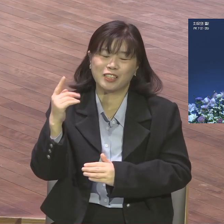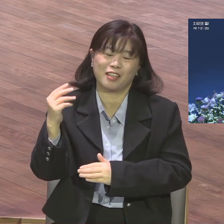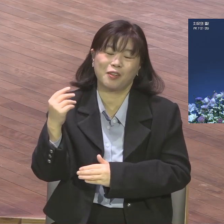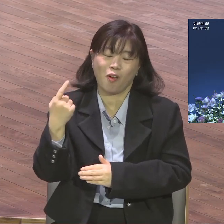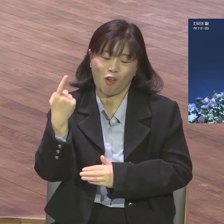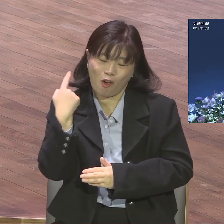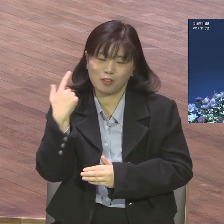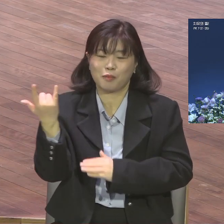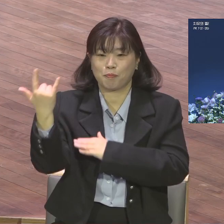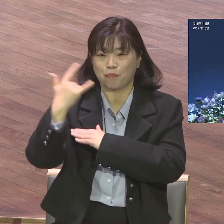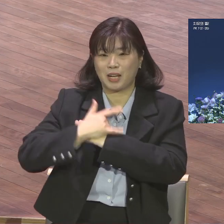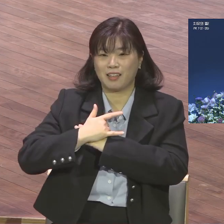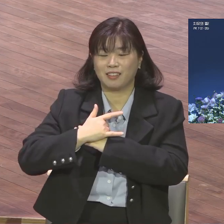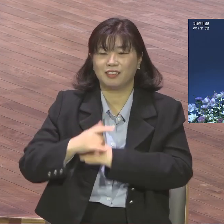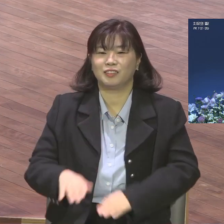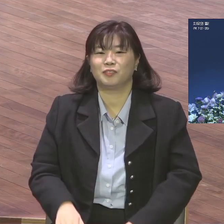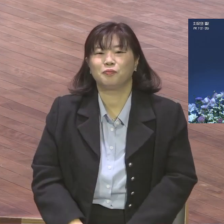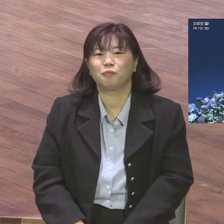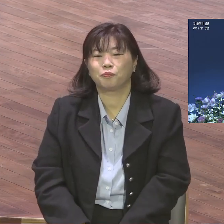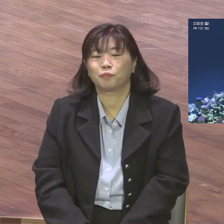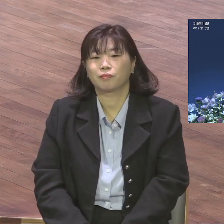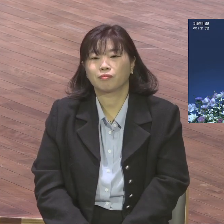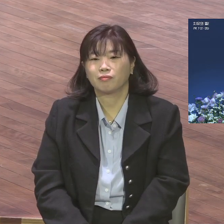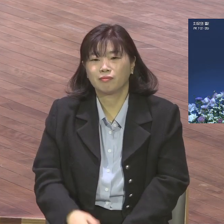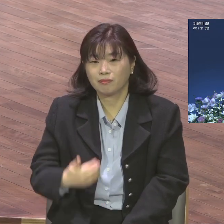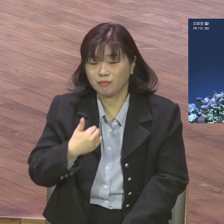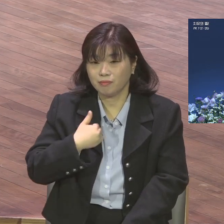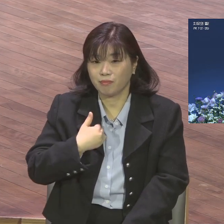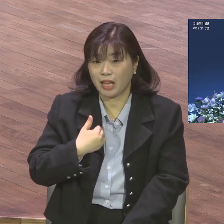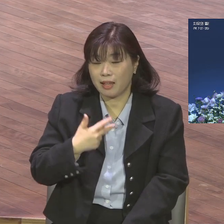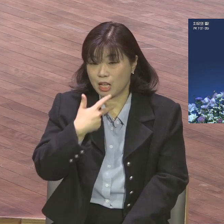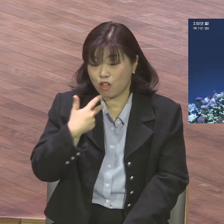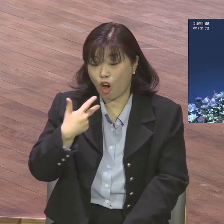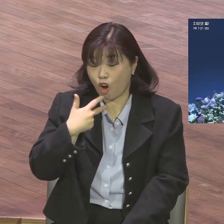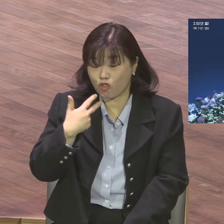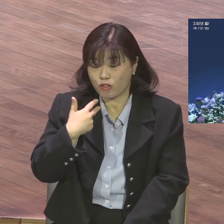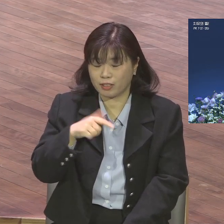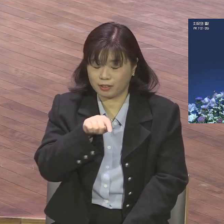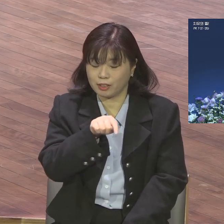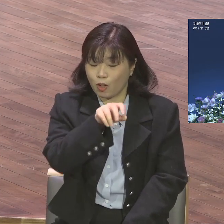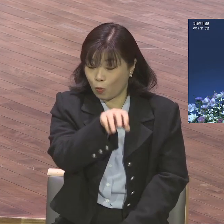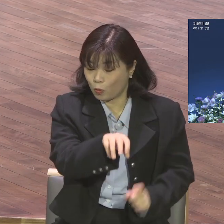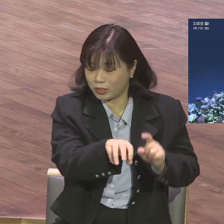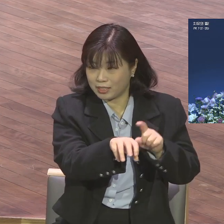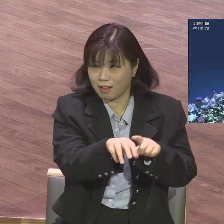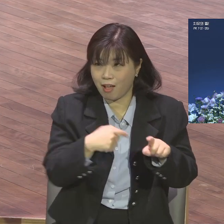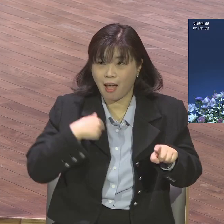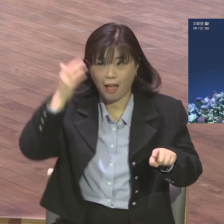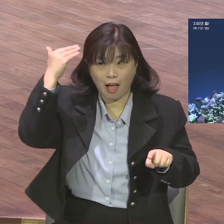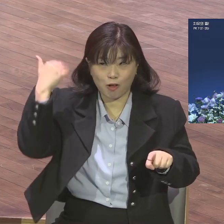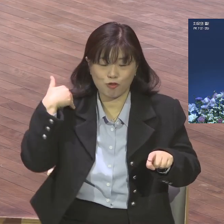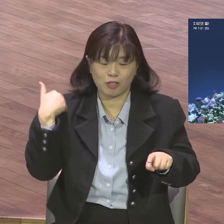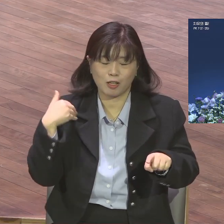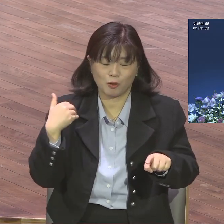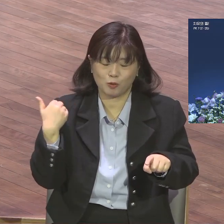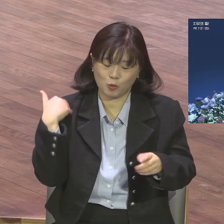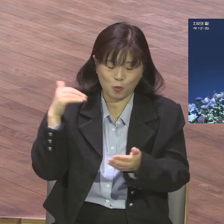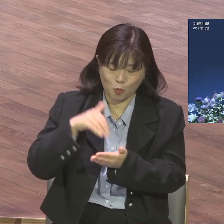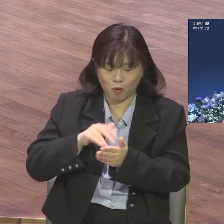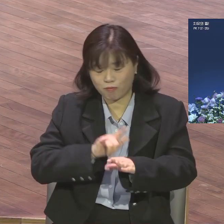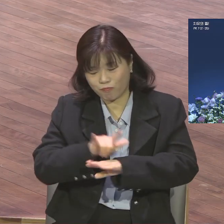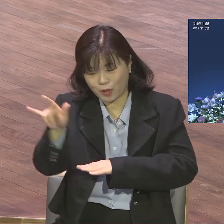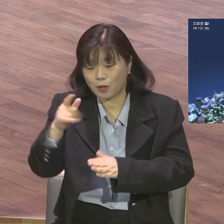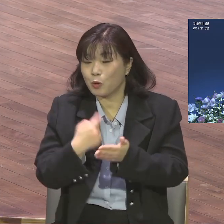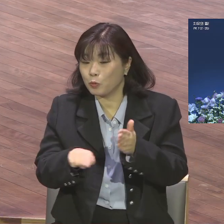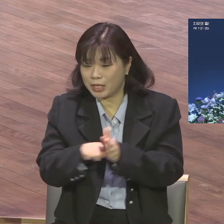한 점심을 먹고 한 5시간 전인데 숙소 들어 호텔 들어와서 좀 이렇게 짐을 살 준비를